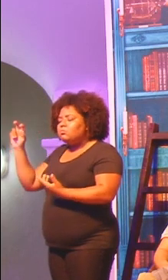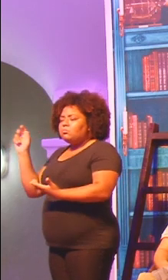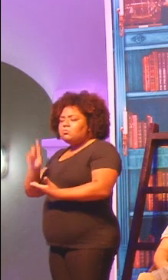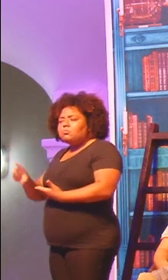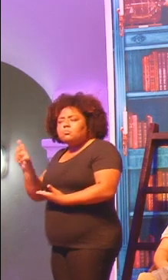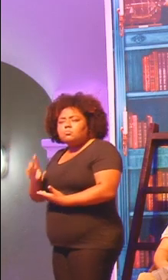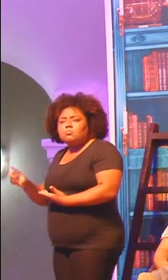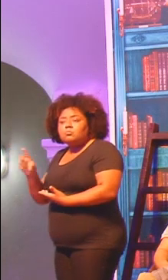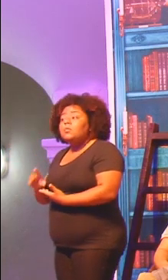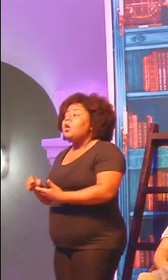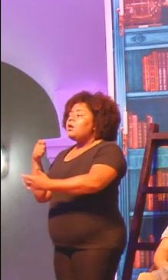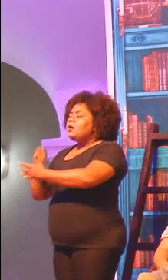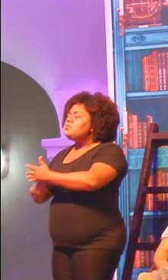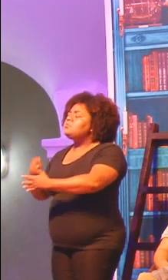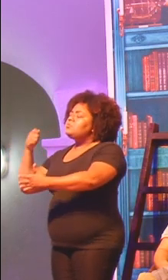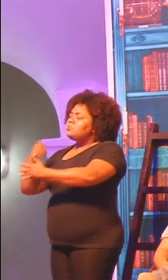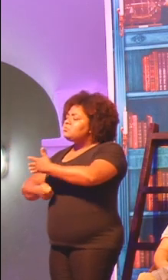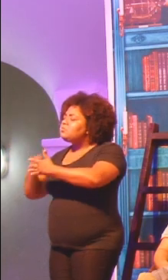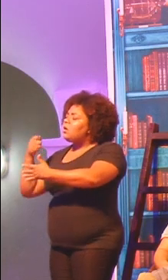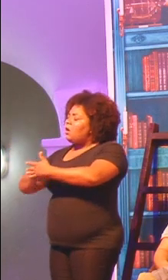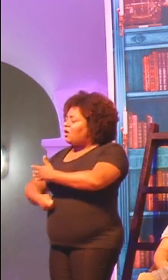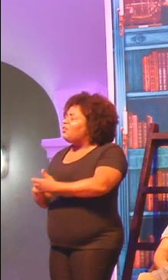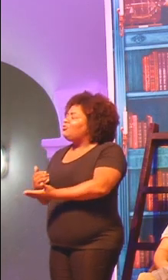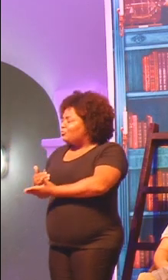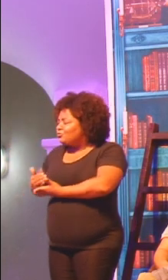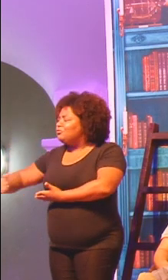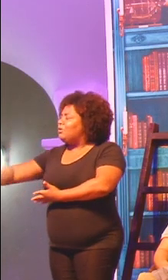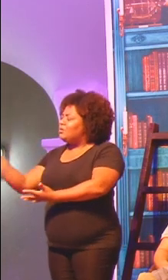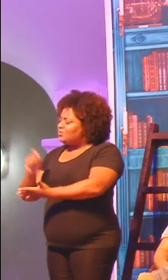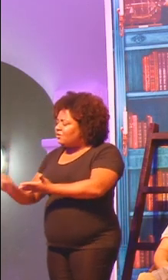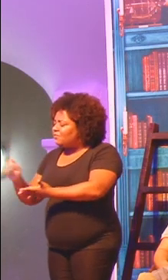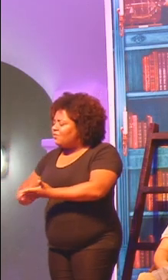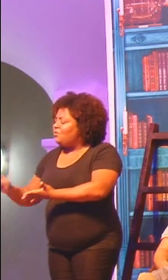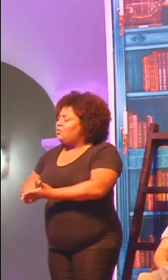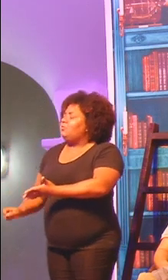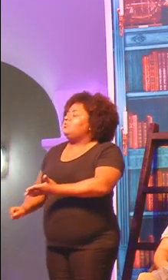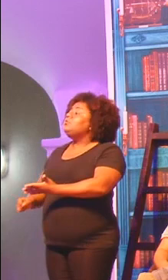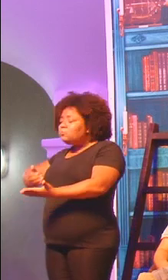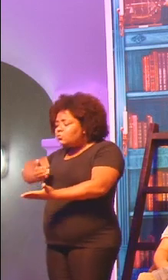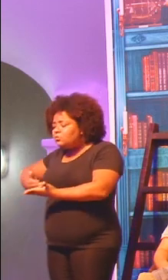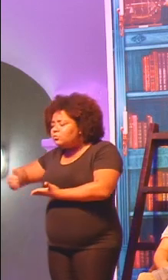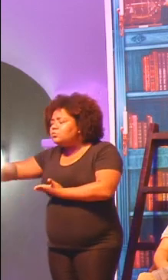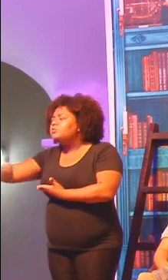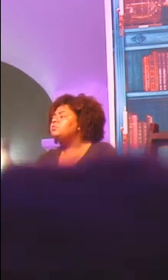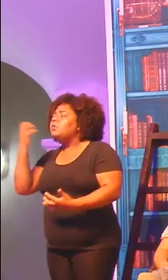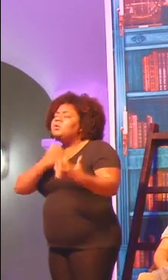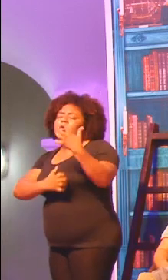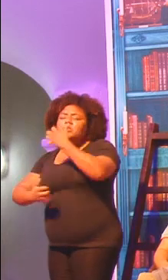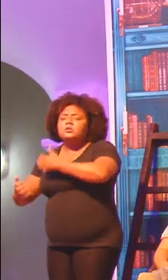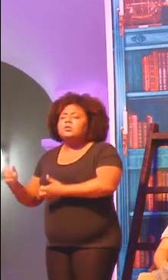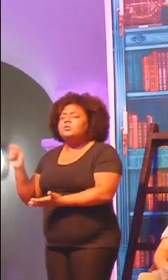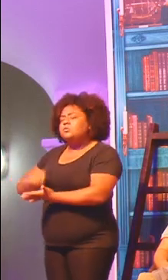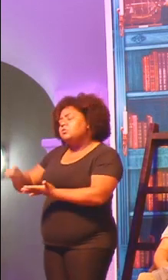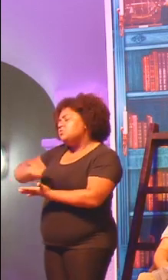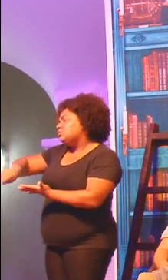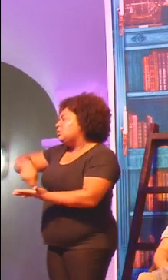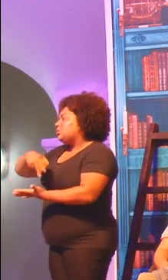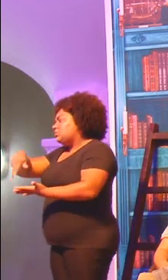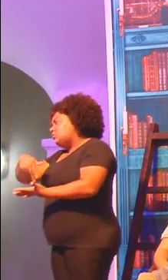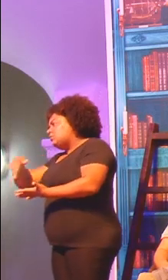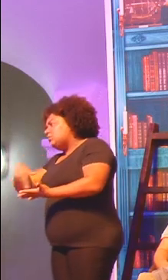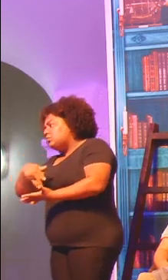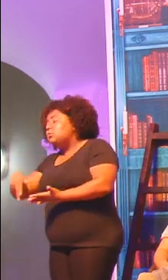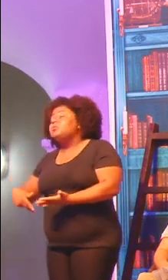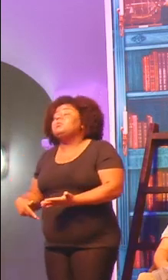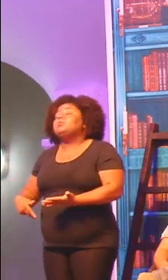resistência é essa, é continuar produzindo, é continuar escrevendo, é continuar cantando, é continuar dançando,